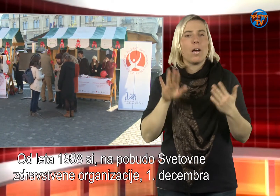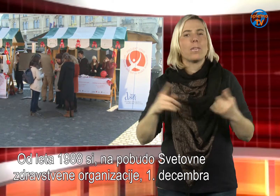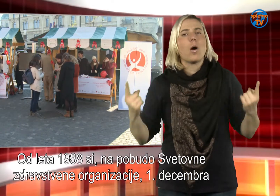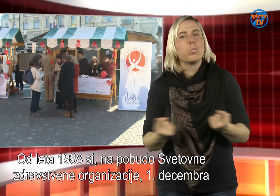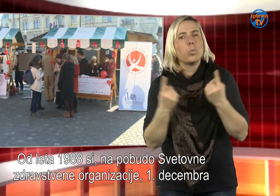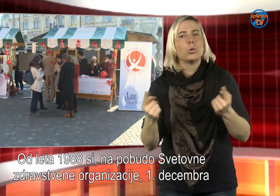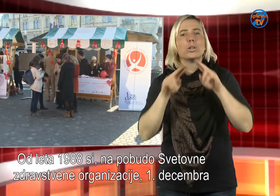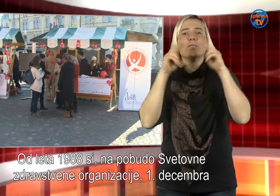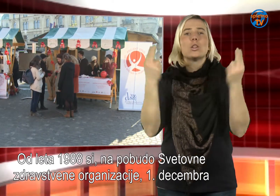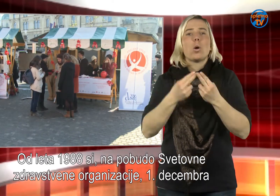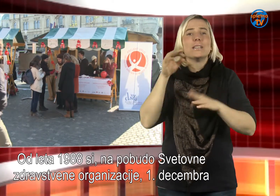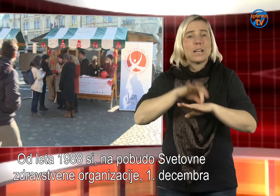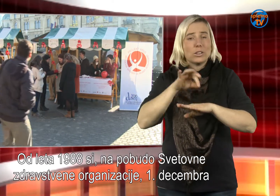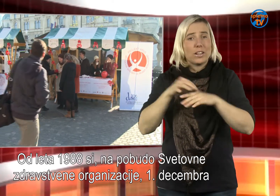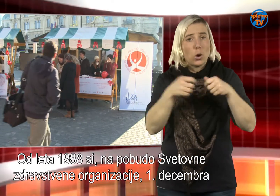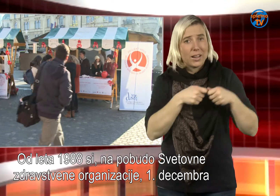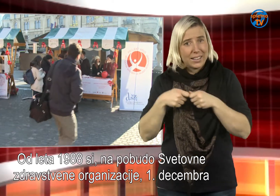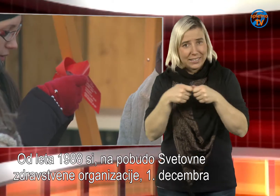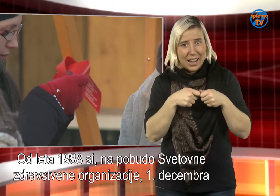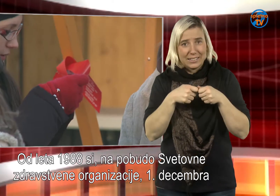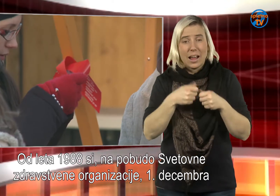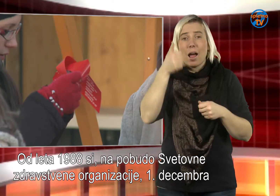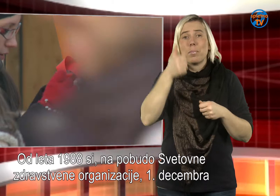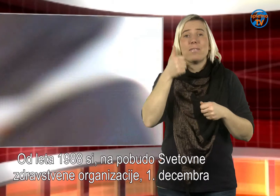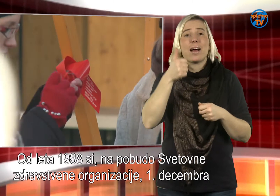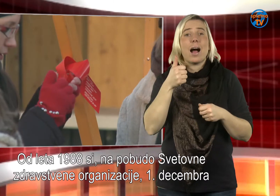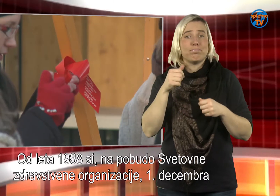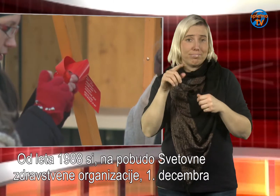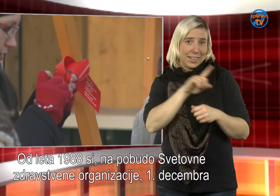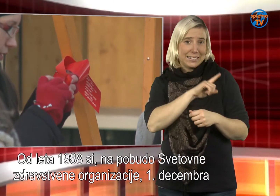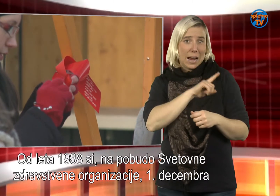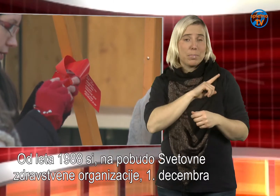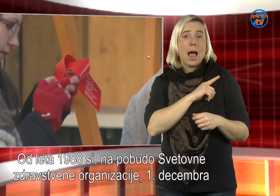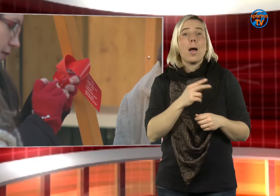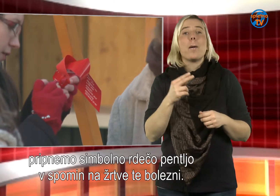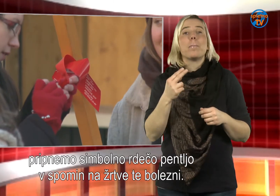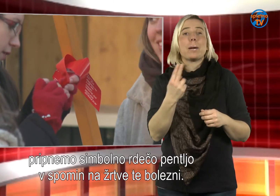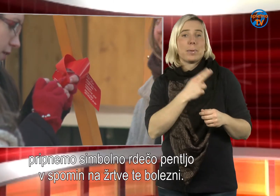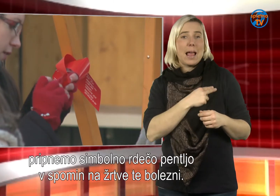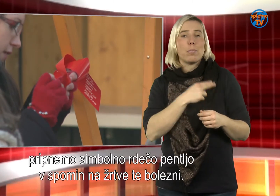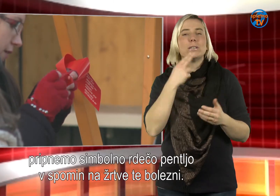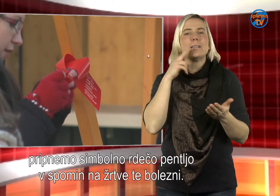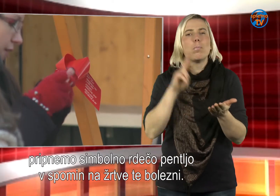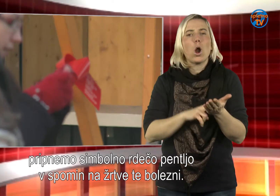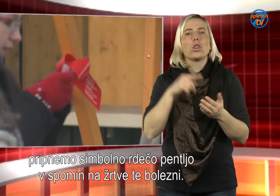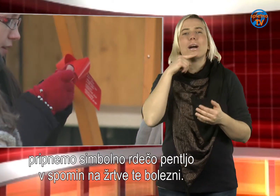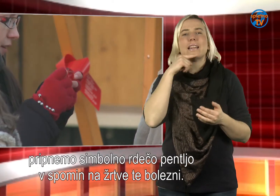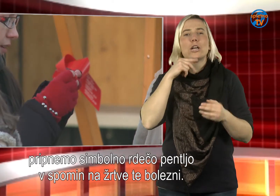pobudo Svetovne zdravstvene organizacije 1. decembra pripnemo simbolno rdečo pentljo v spomin na žrtve